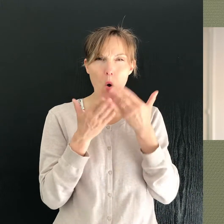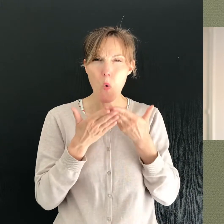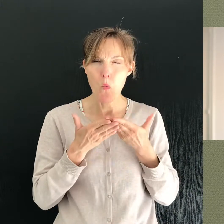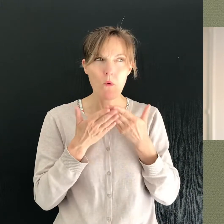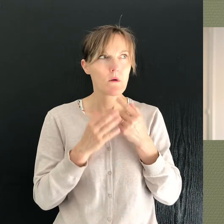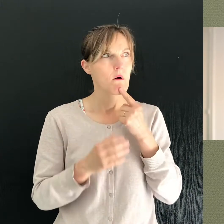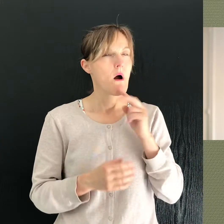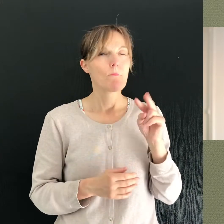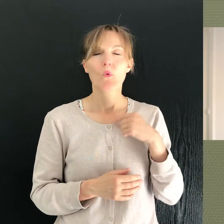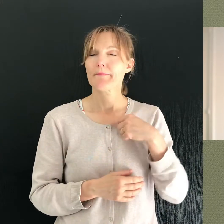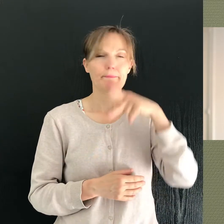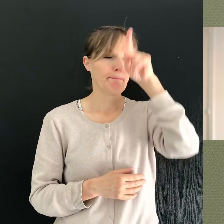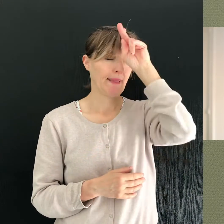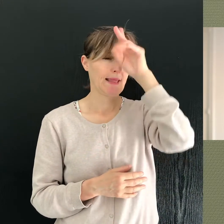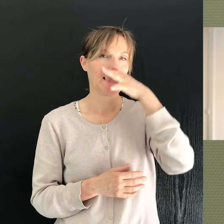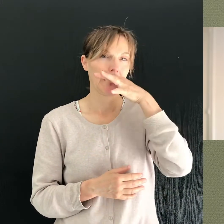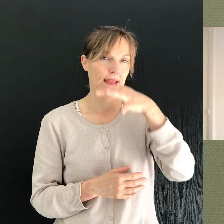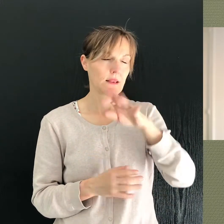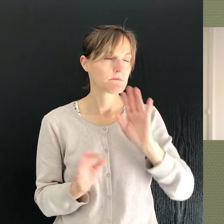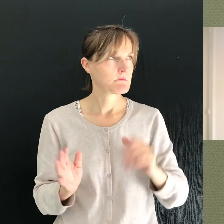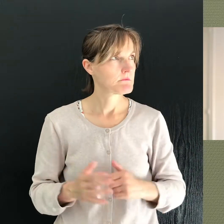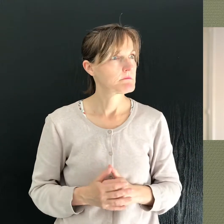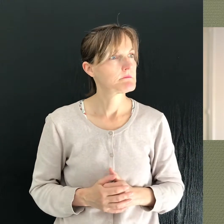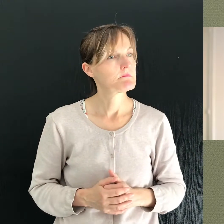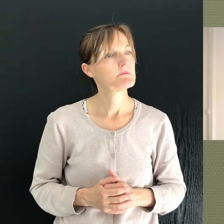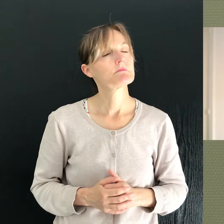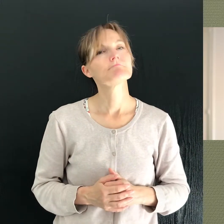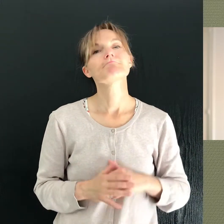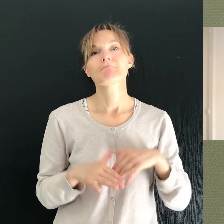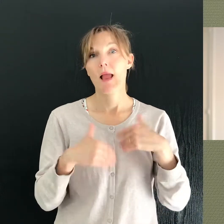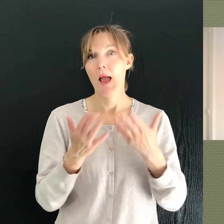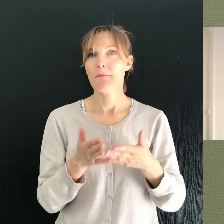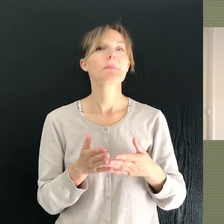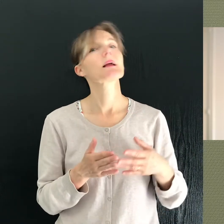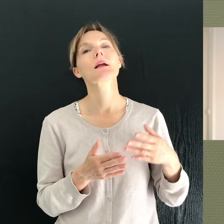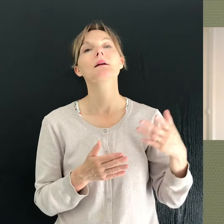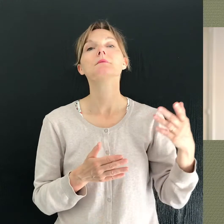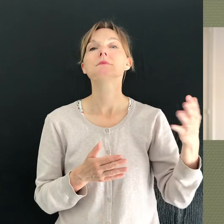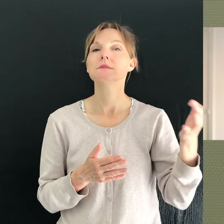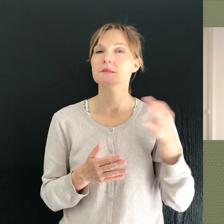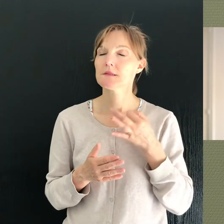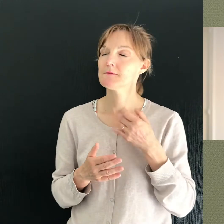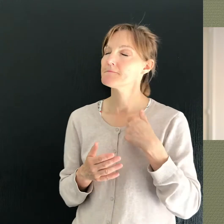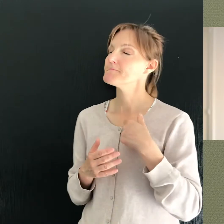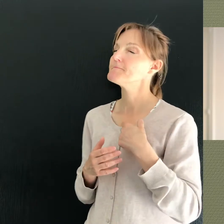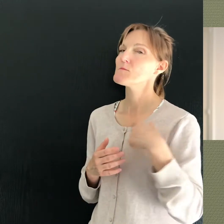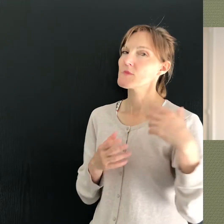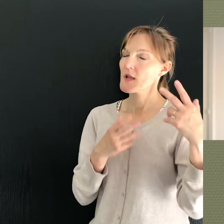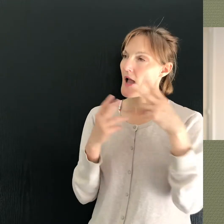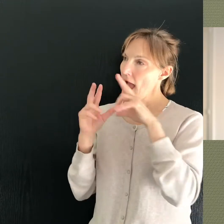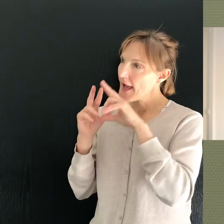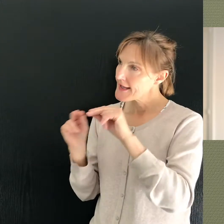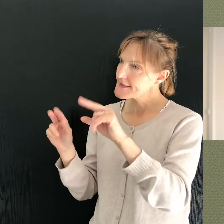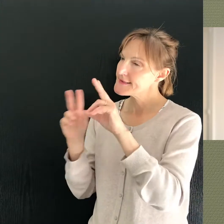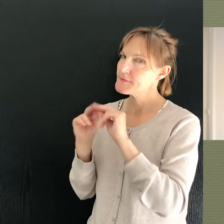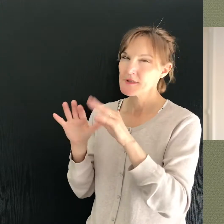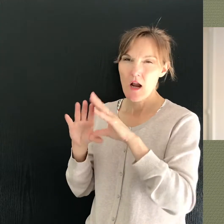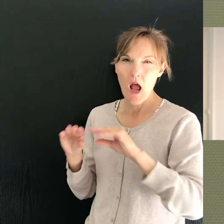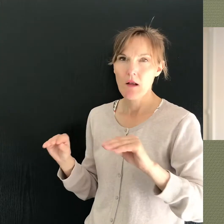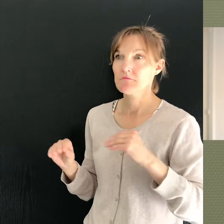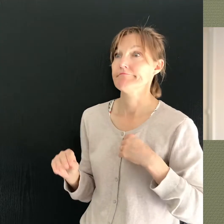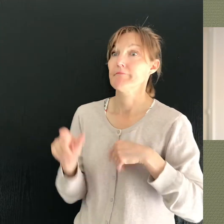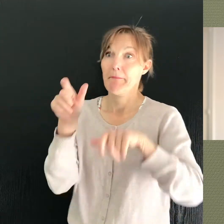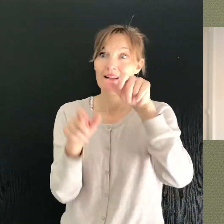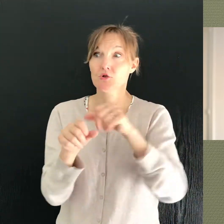que je venais de dire une grosse bêtise. Puis, calmement, il m'a expliqué que les anciens ne sont pas des